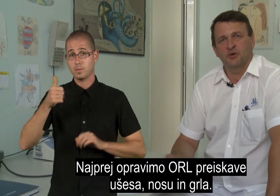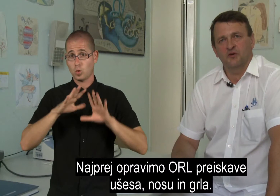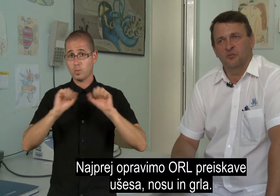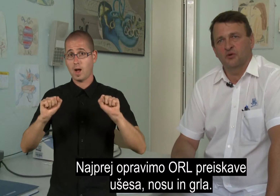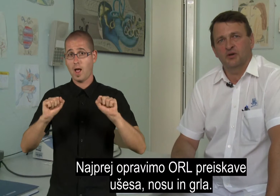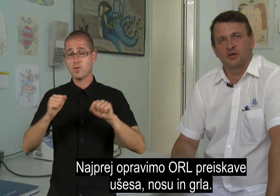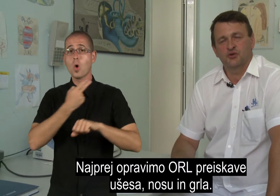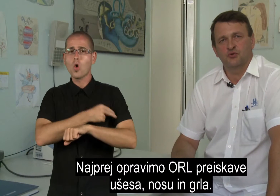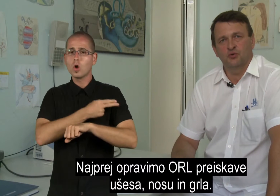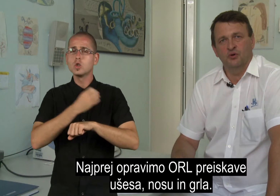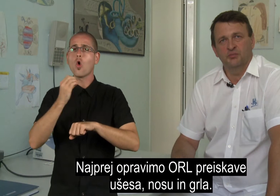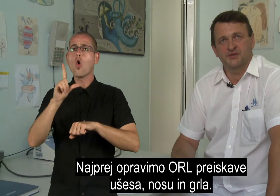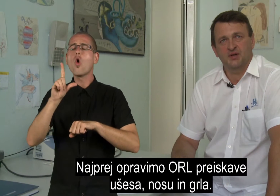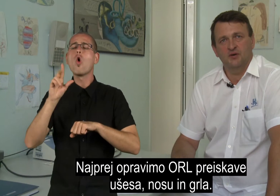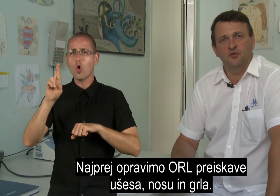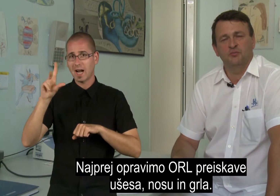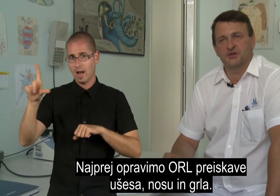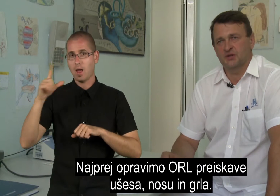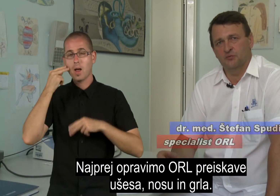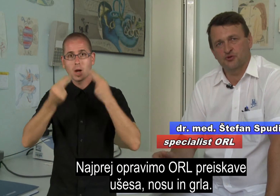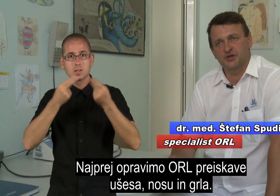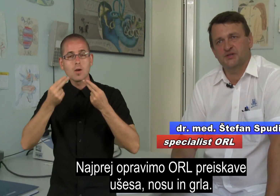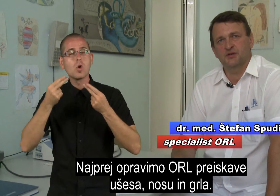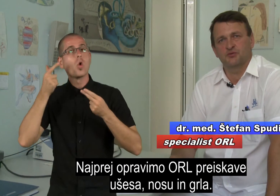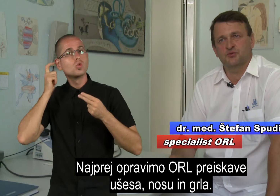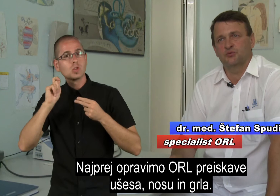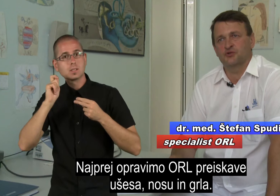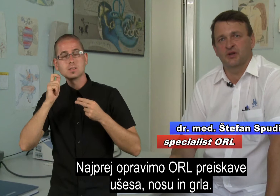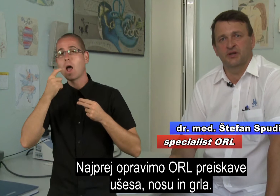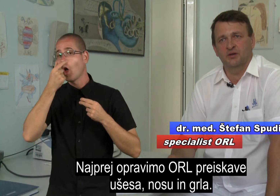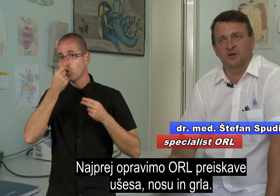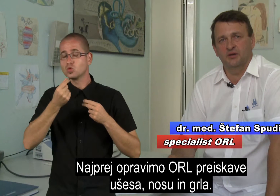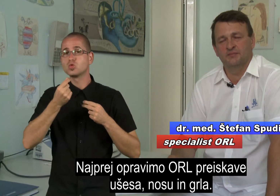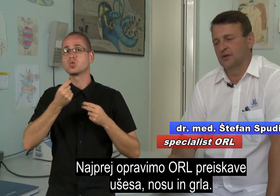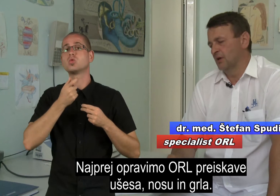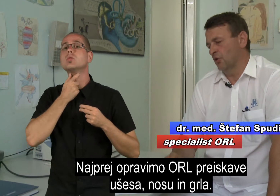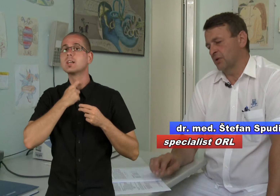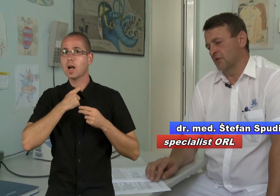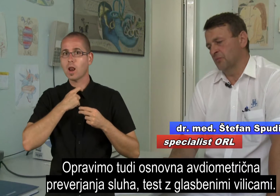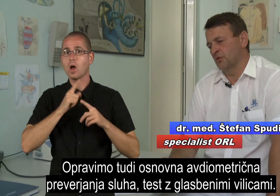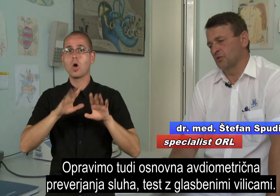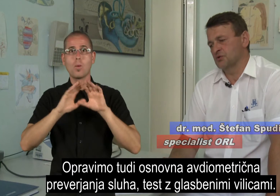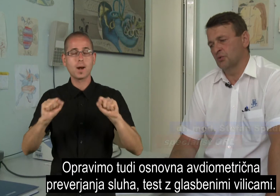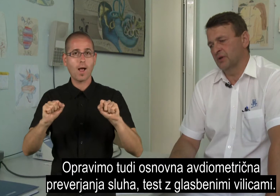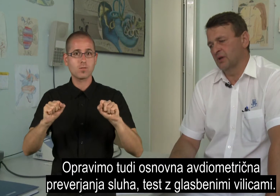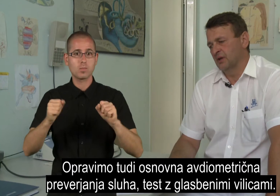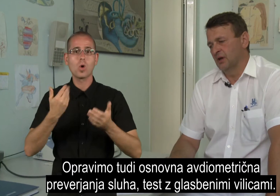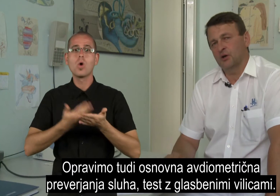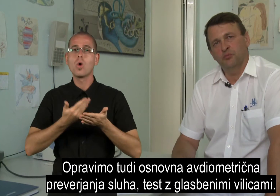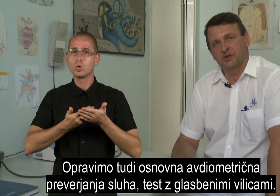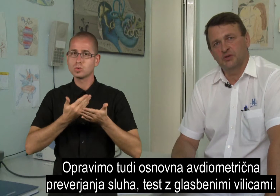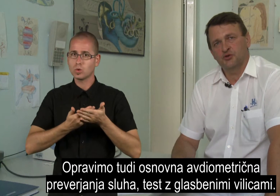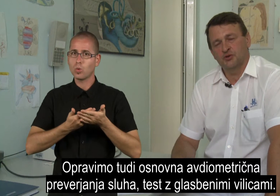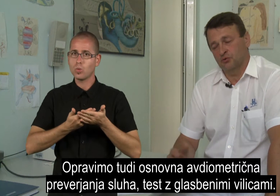Najprej opravimo klinično ORL preiskavo ušesa, nosu, žrela in grla. Opravimo osnovna